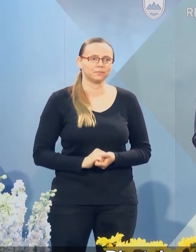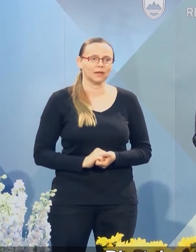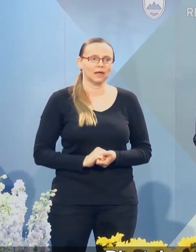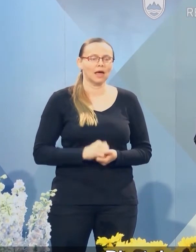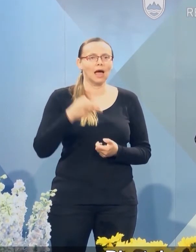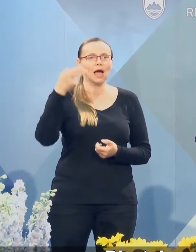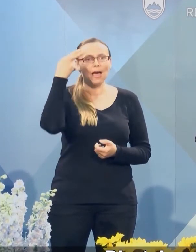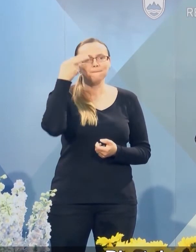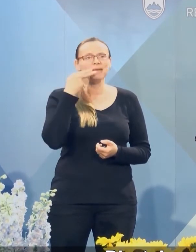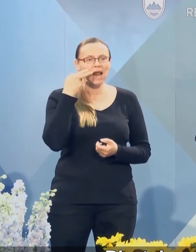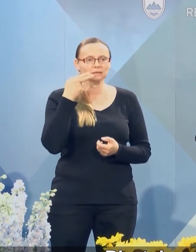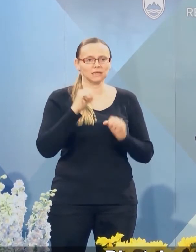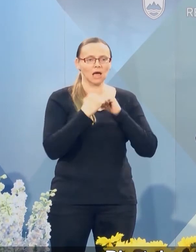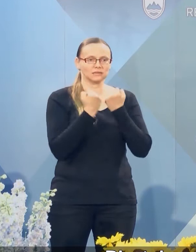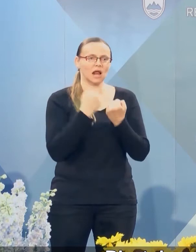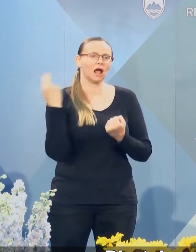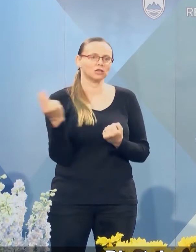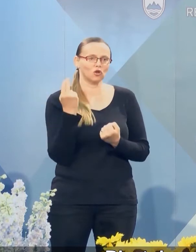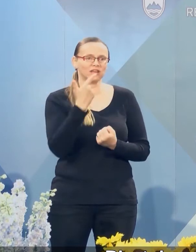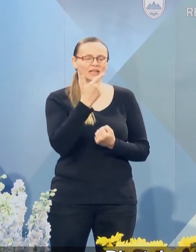Piratska stranka Slovenije